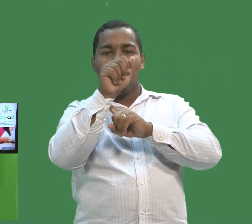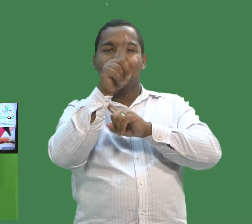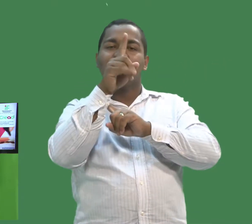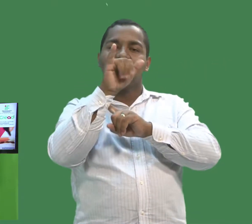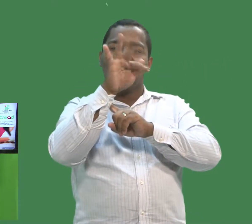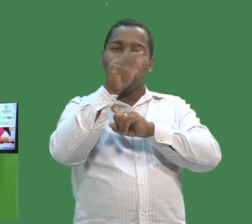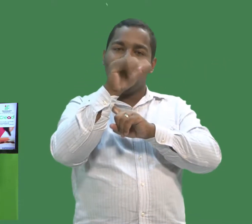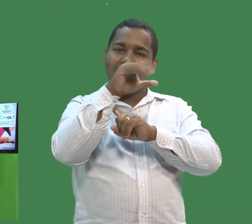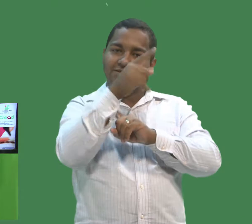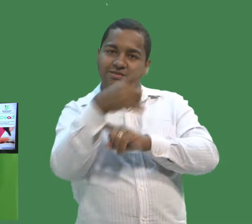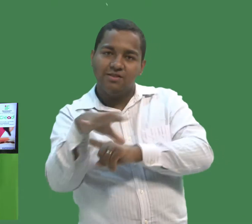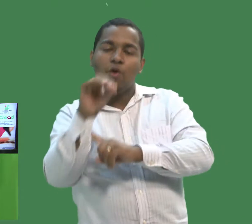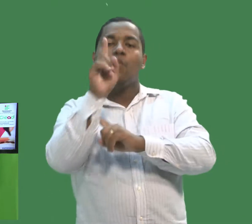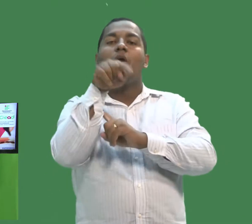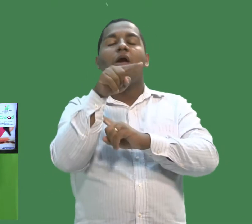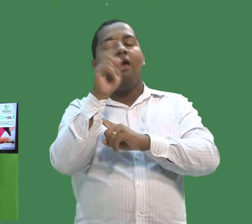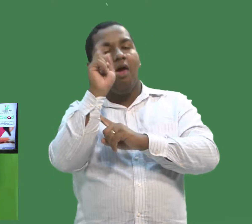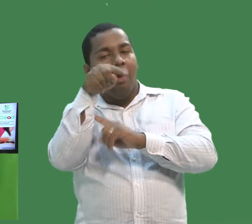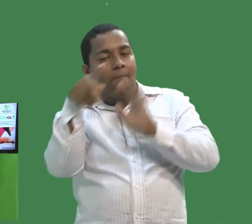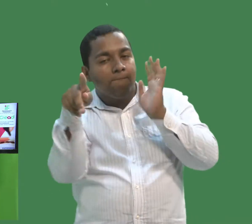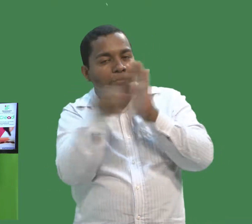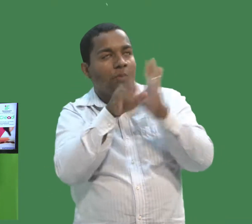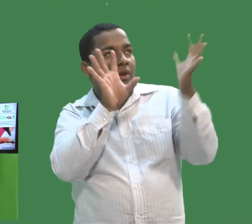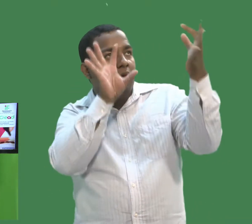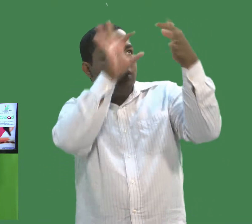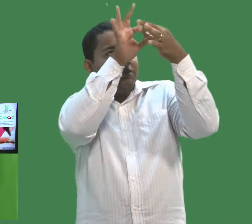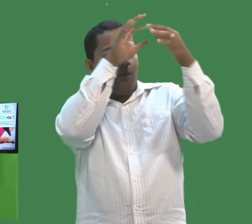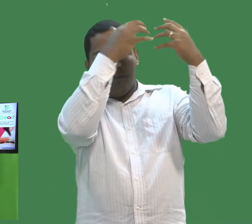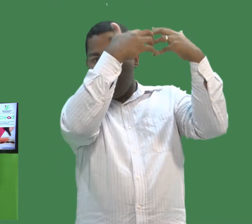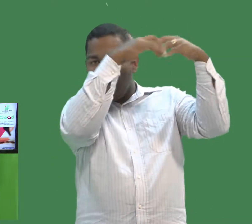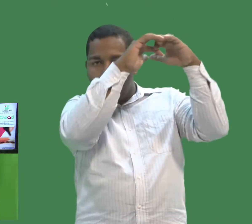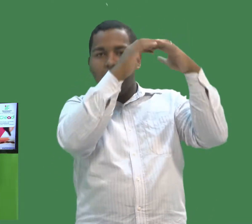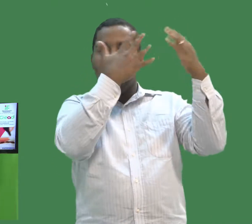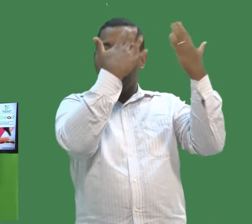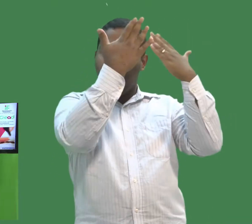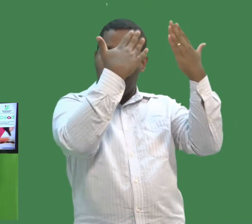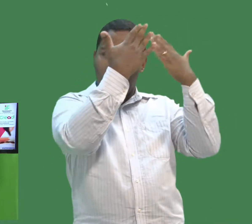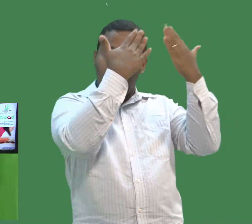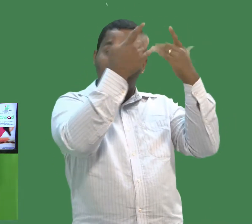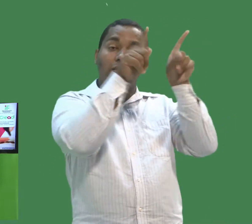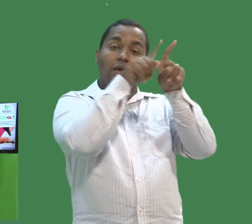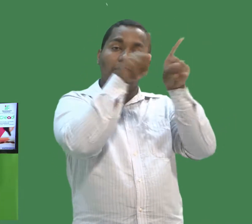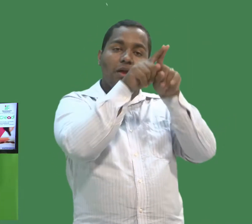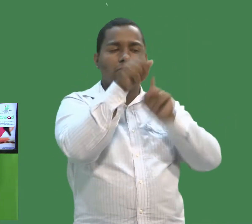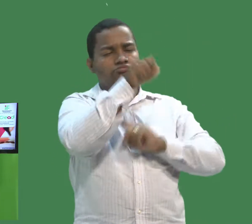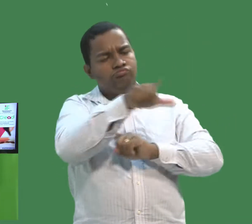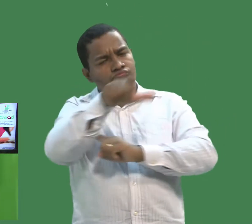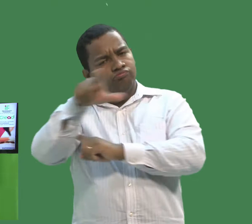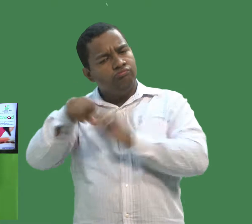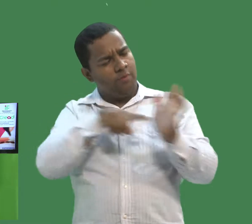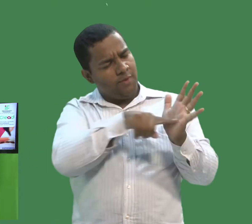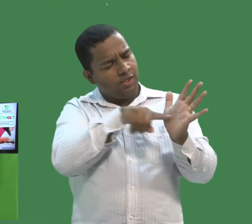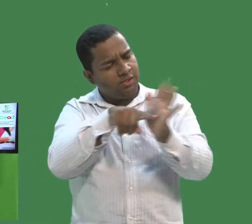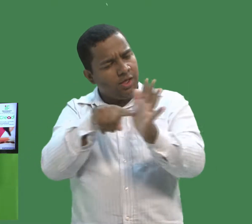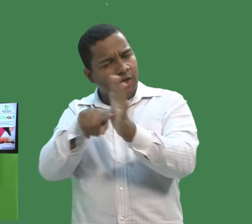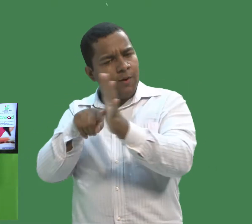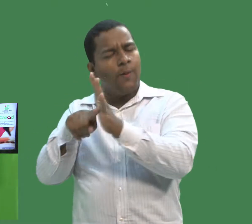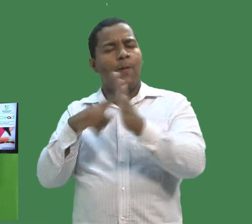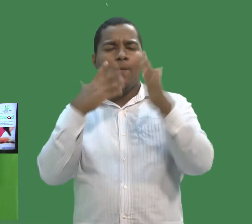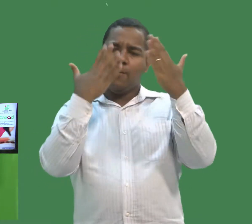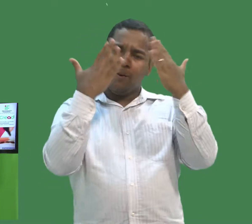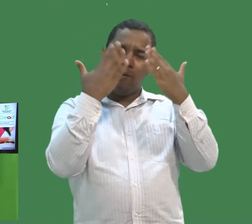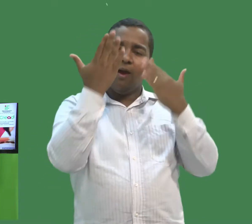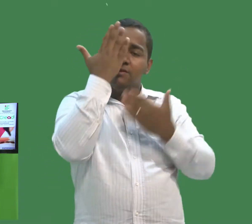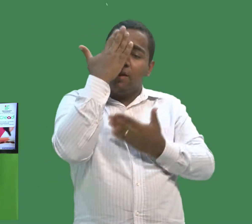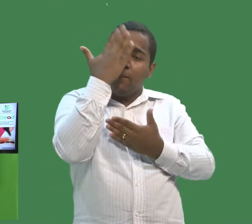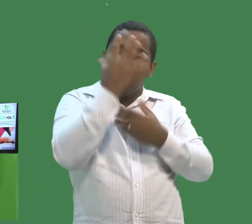base em fenômenos psíquicos, ou seja, que está ligado à nossa mente. Os psicólogos querem saber como as estruturas linguísticas são